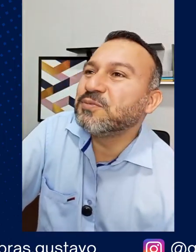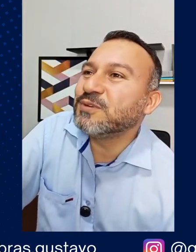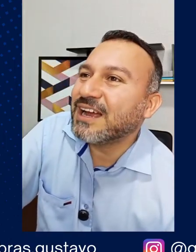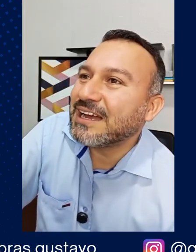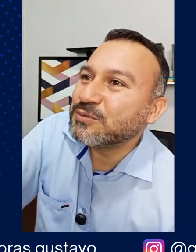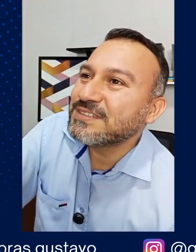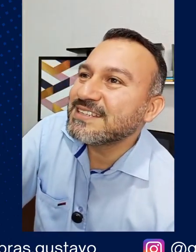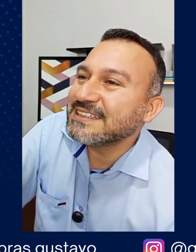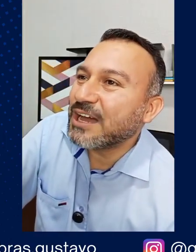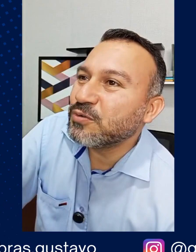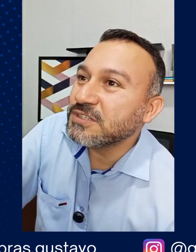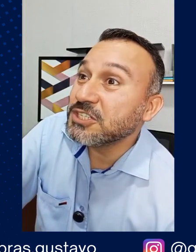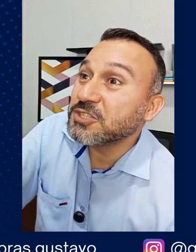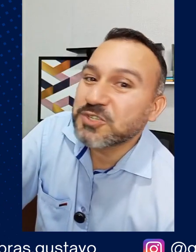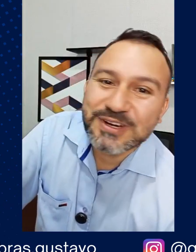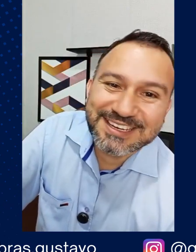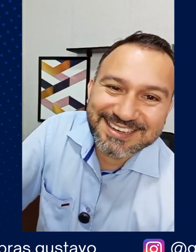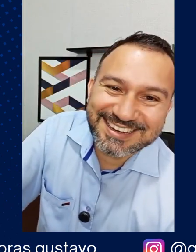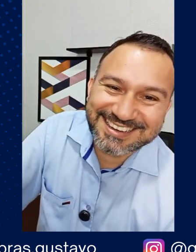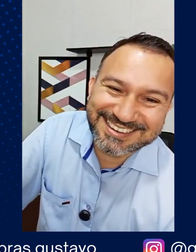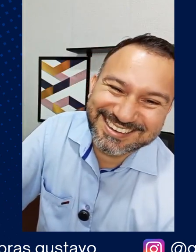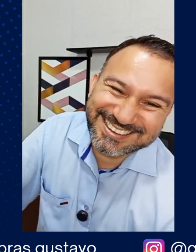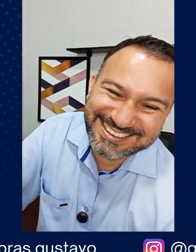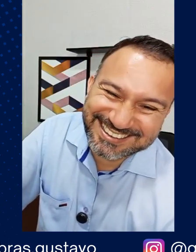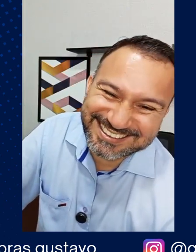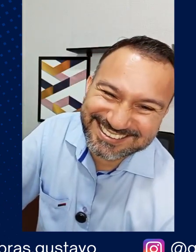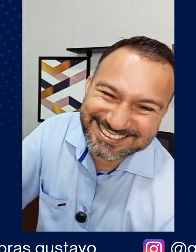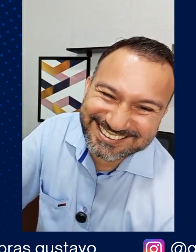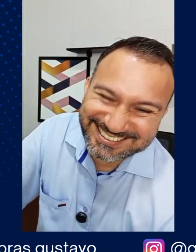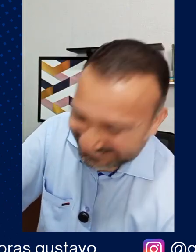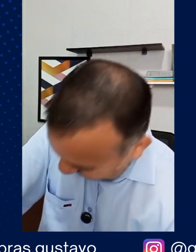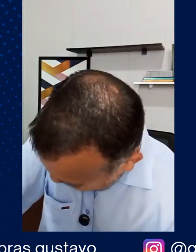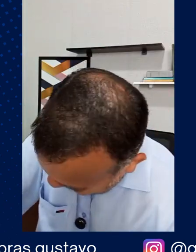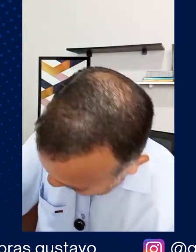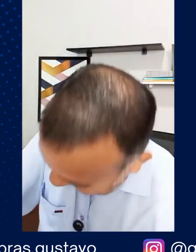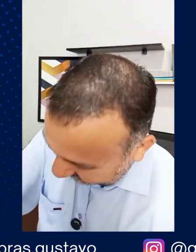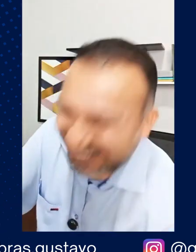que procurar o sinal de choque?